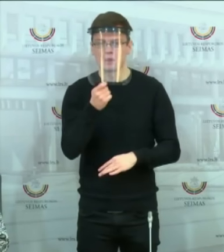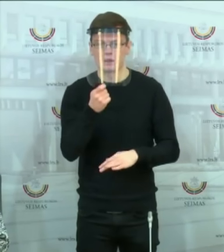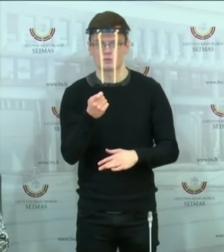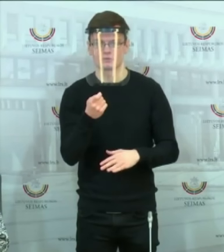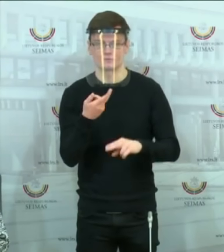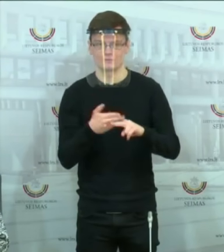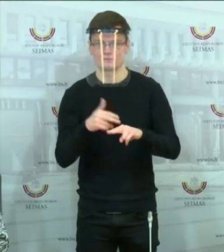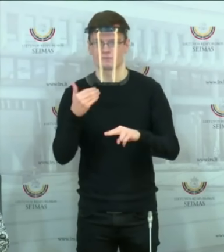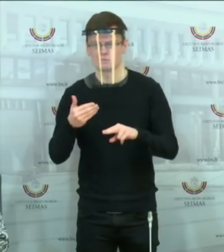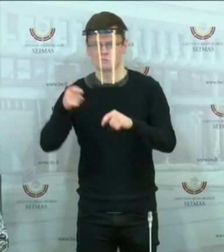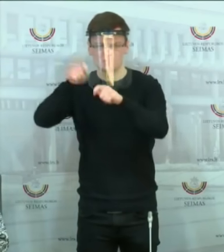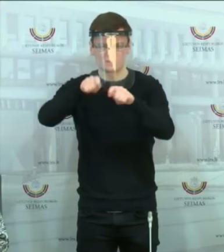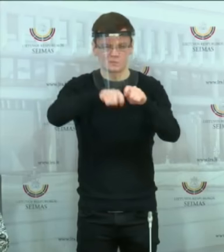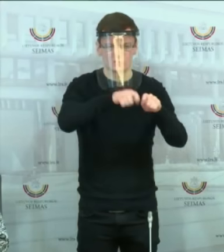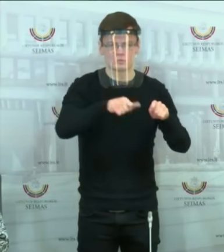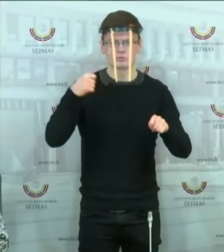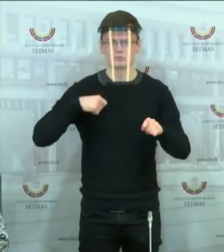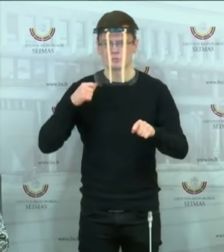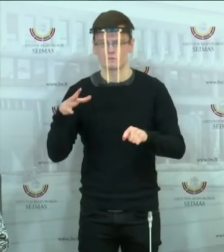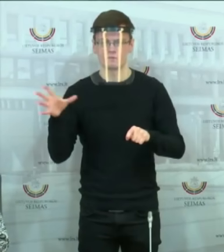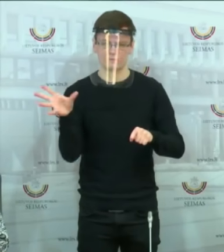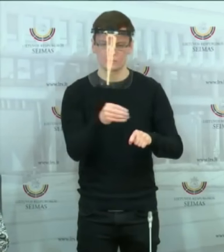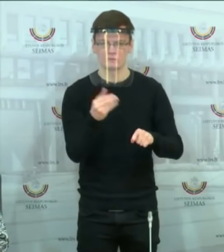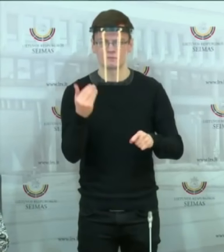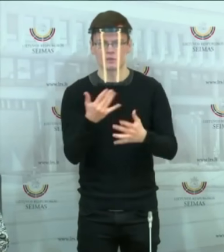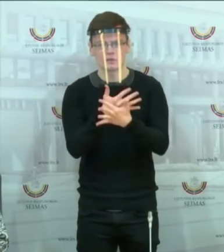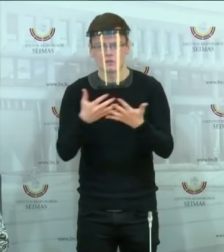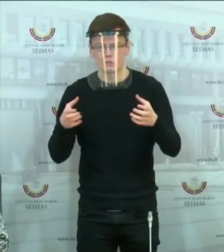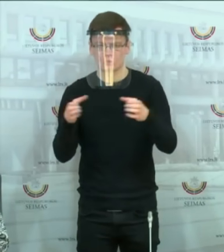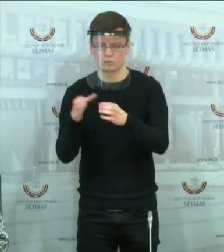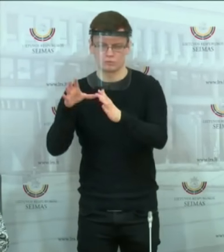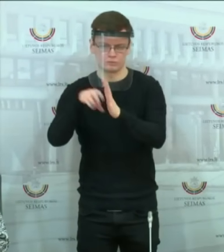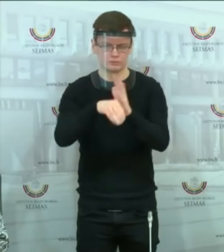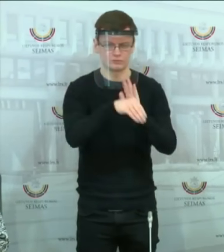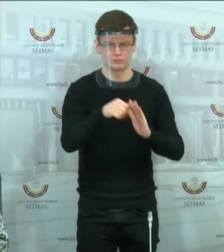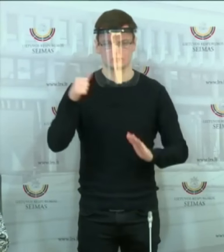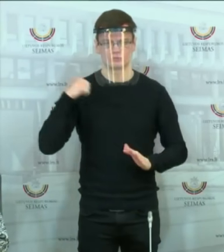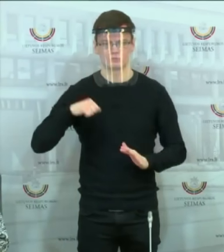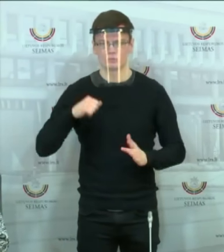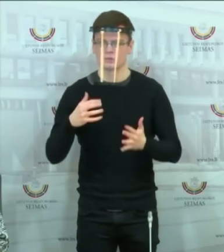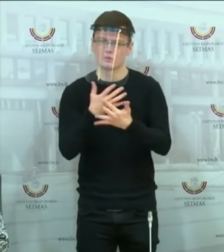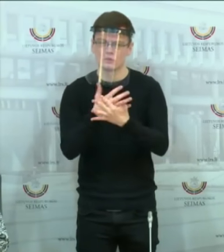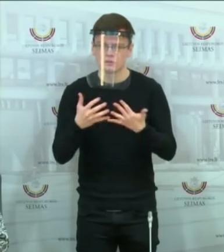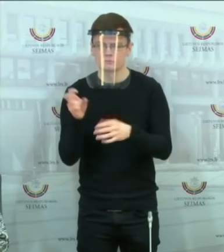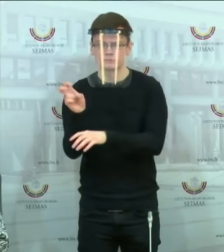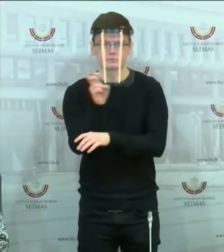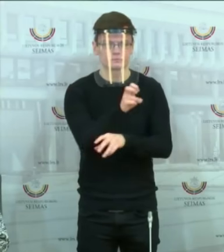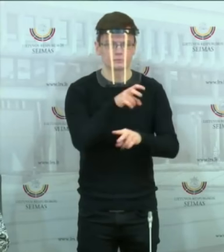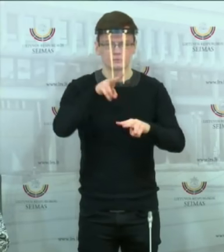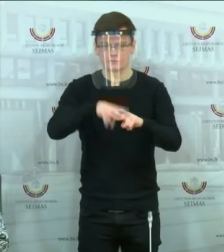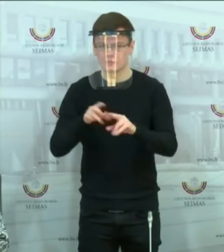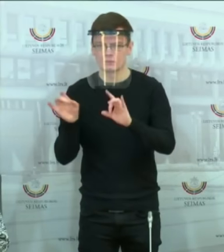nustatytas iš tų visų tyriamųjų. Supraskim, kad vėl ten įvairiausių grupių papuola, įvairiausių žmonės, kurie tikrai įvairiose vietose lankosi.